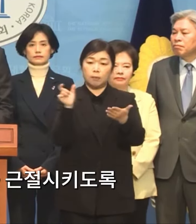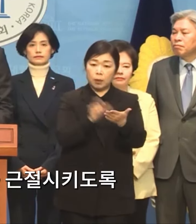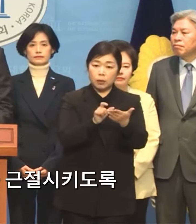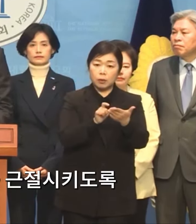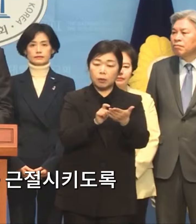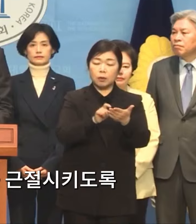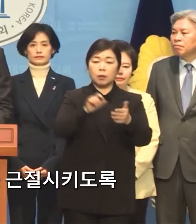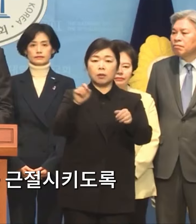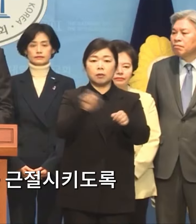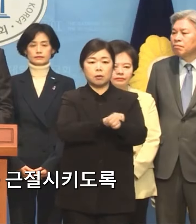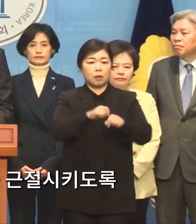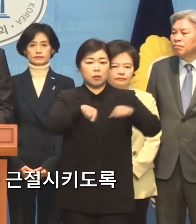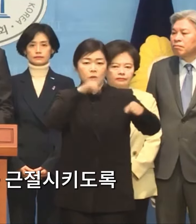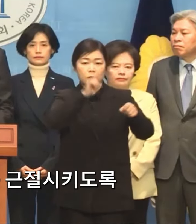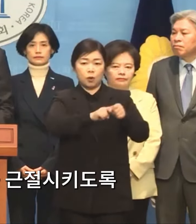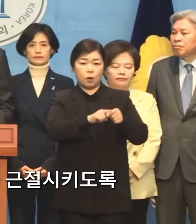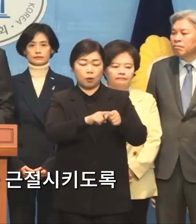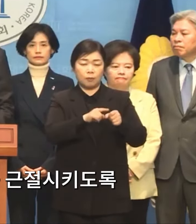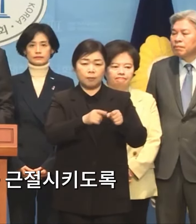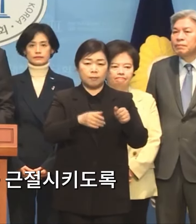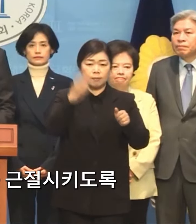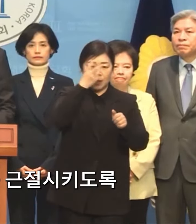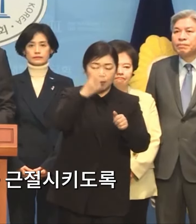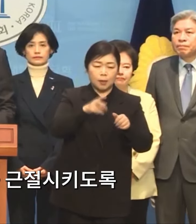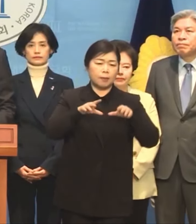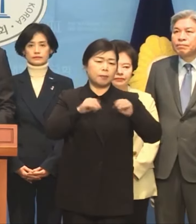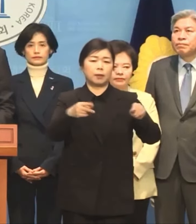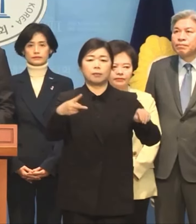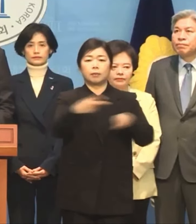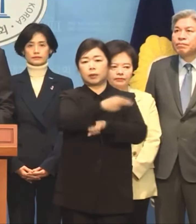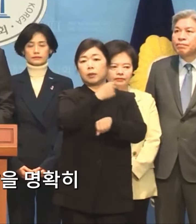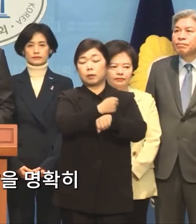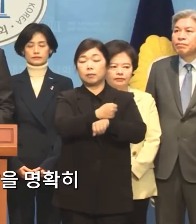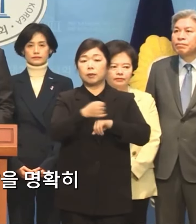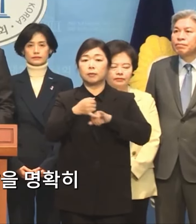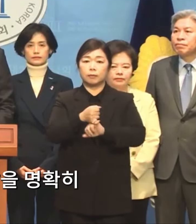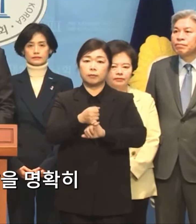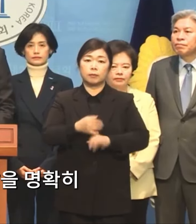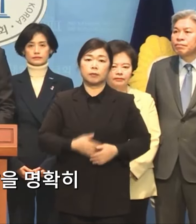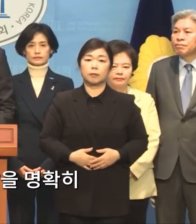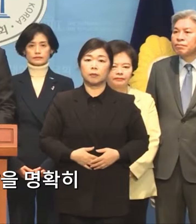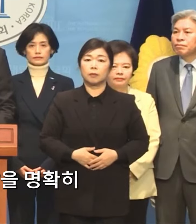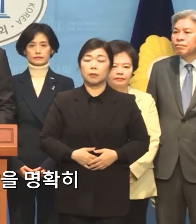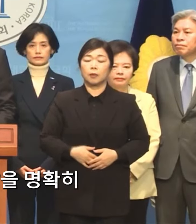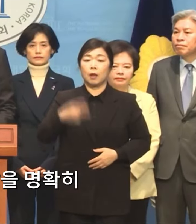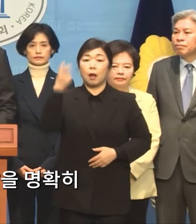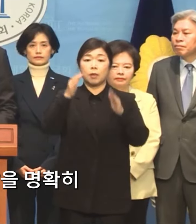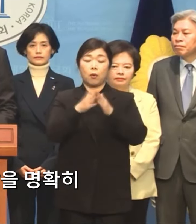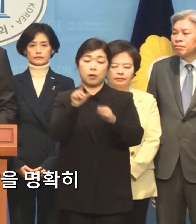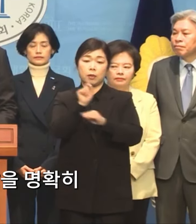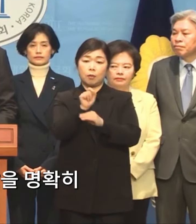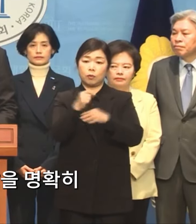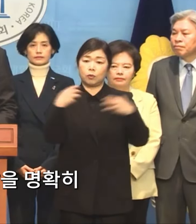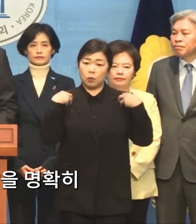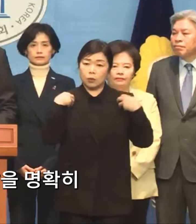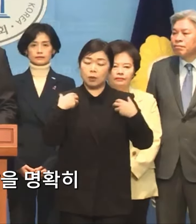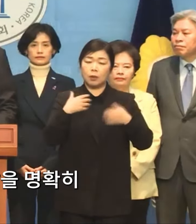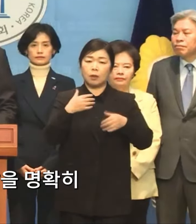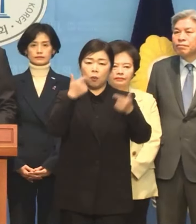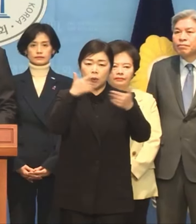특정한 정치적 목적의 감사를 근절시키겠다 이어 감사원 사무총장의 역할을